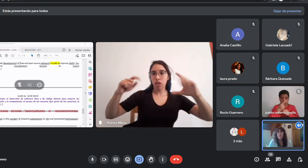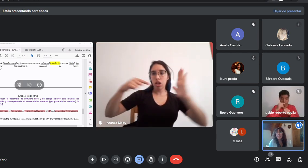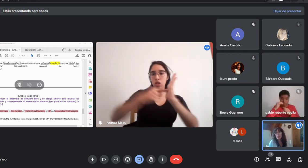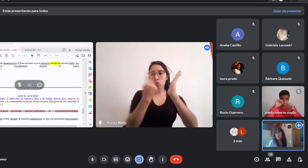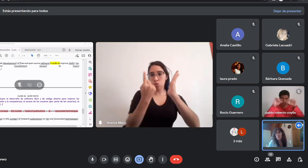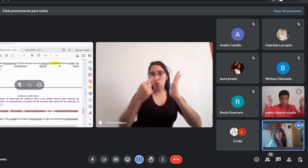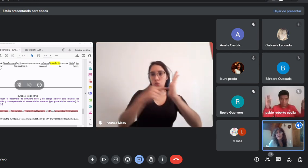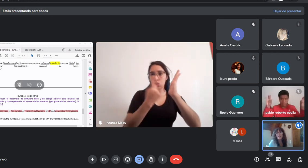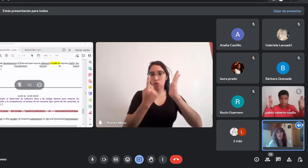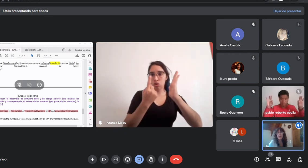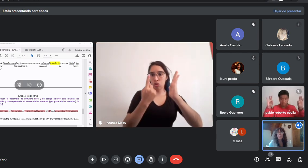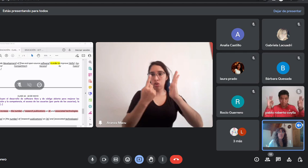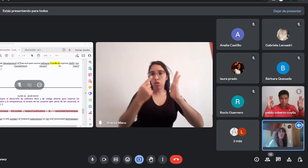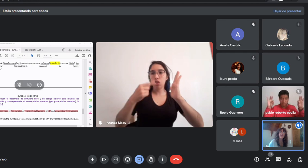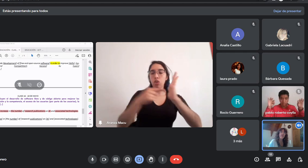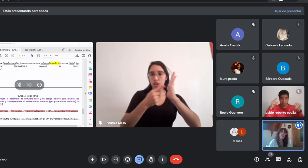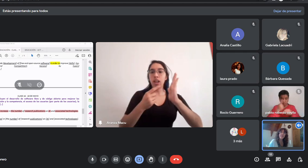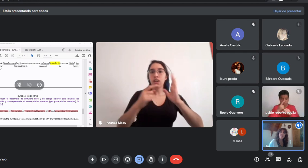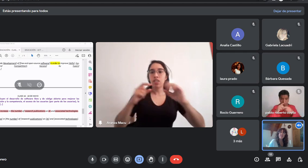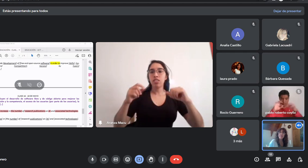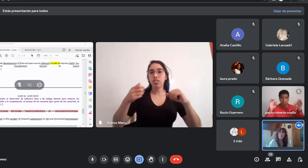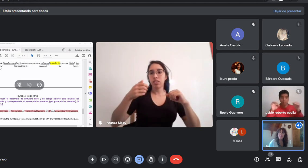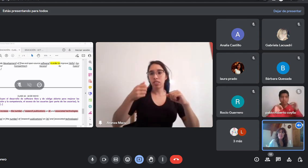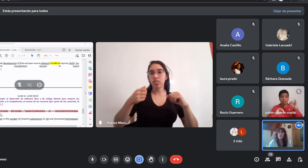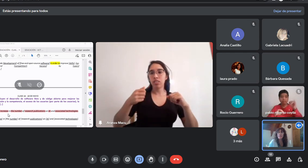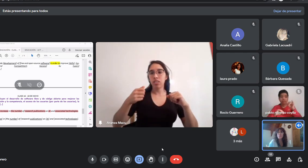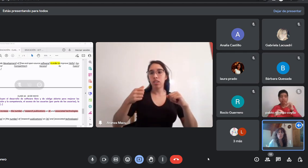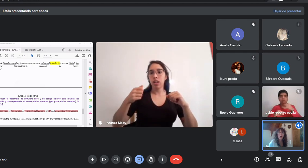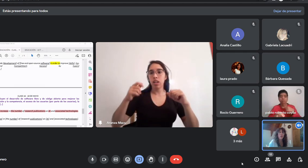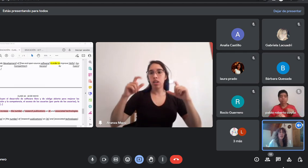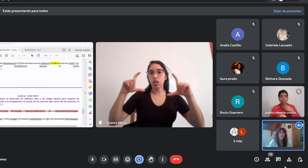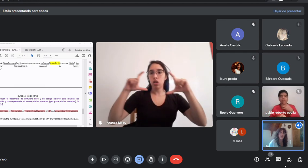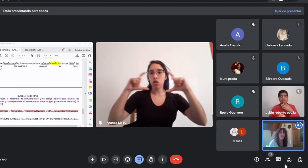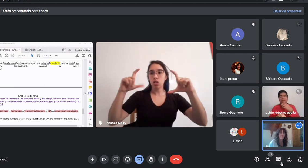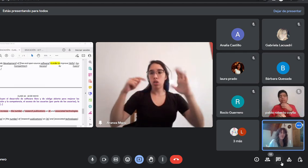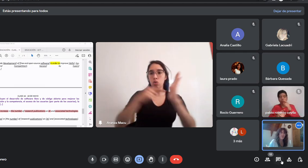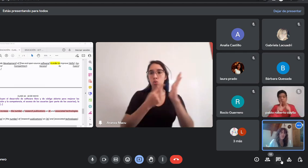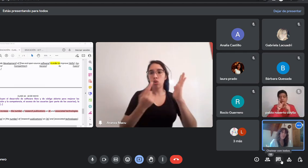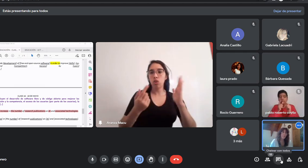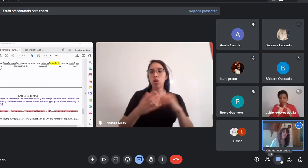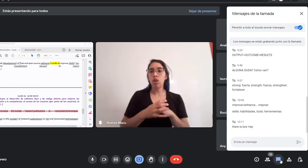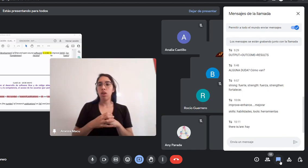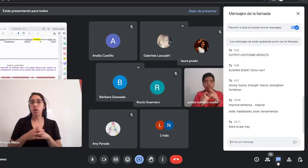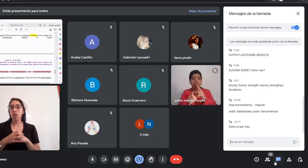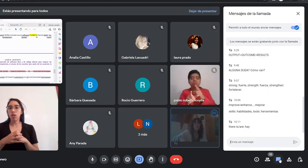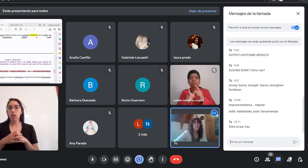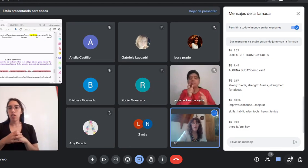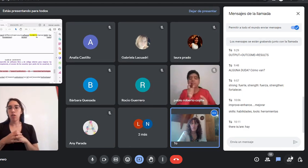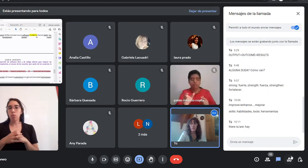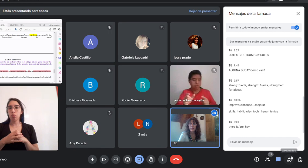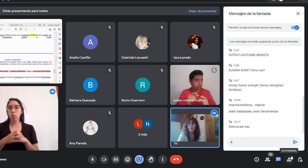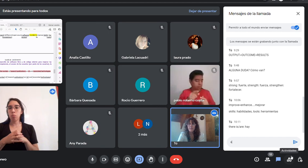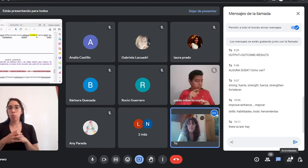Ahí tenemos lo que sigue. Después de there is, dice strong increase.